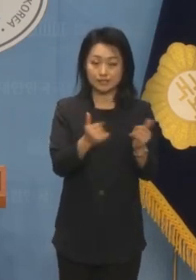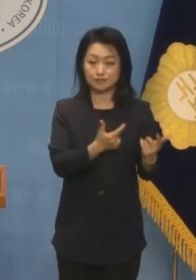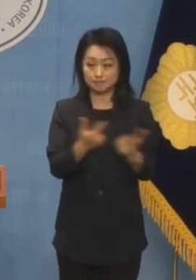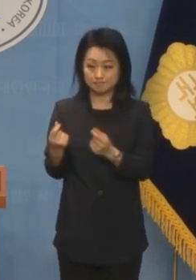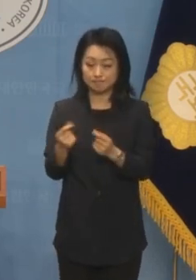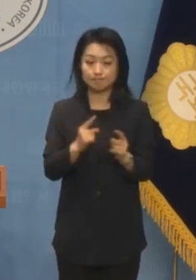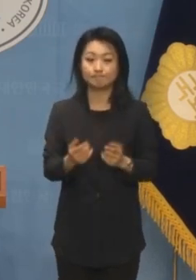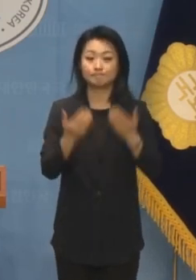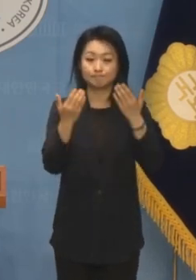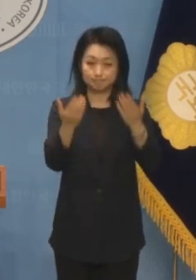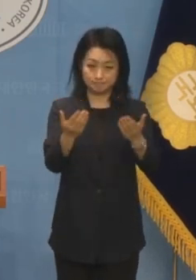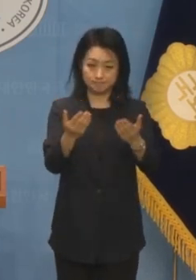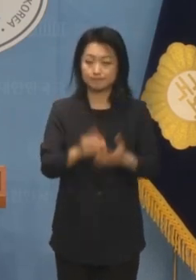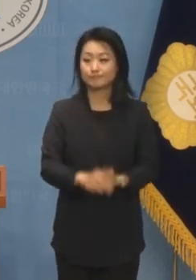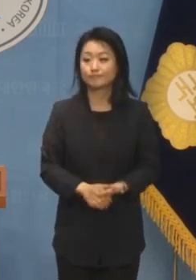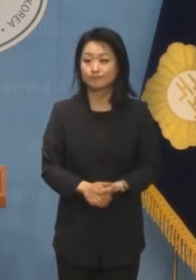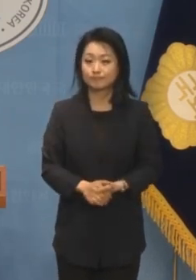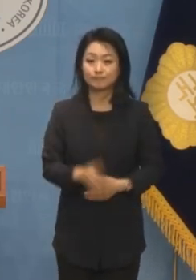일동.